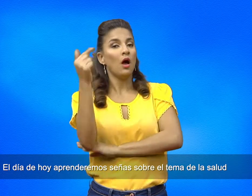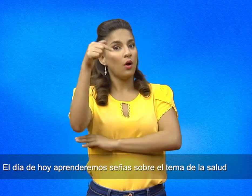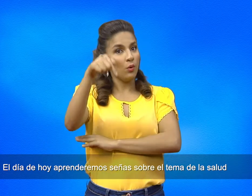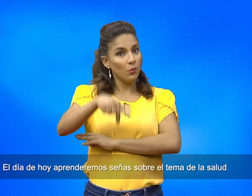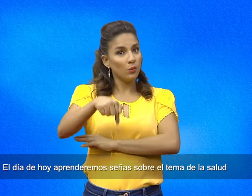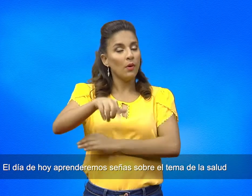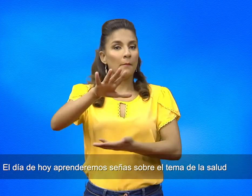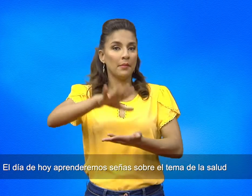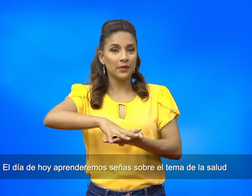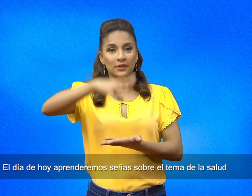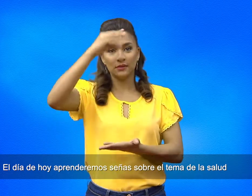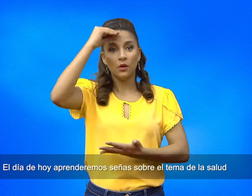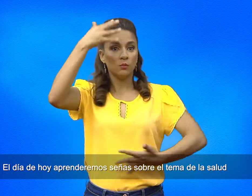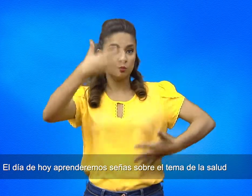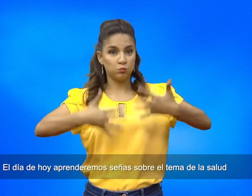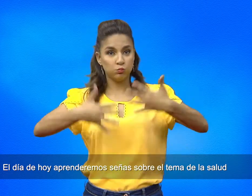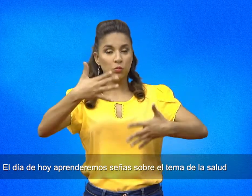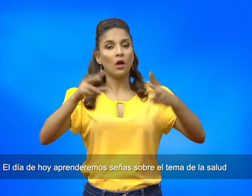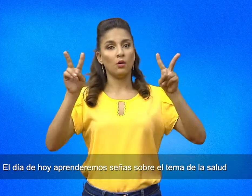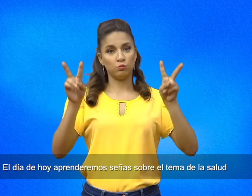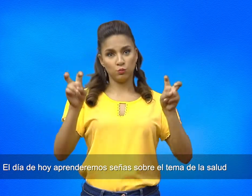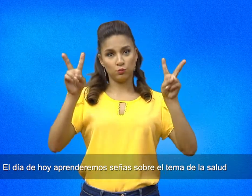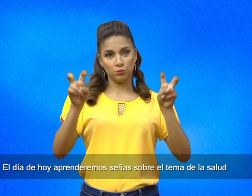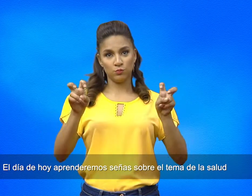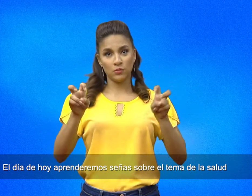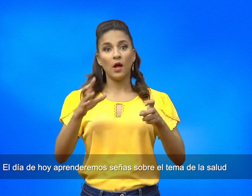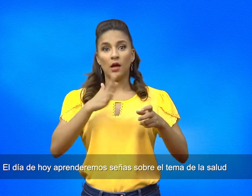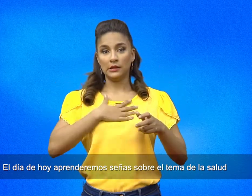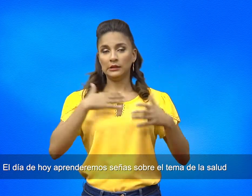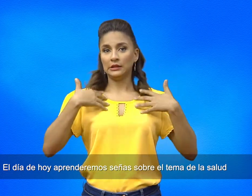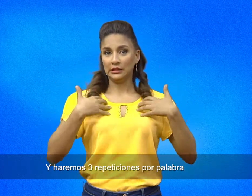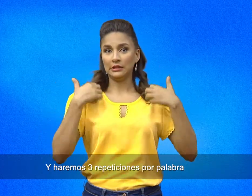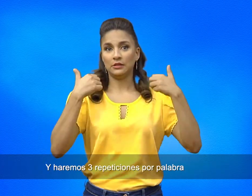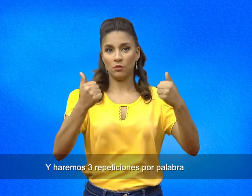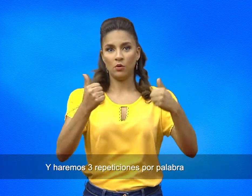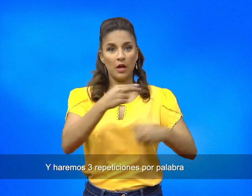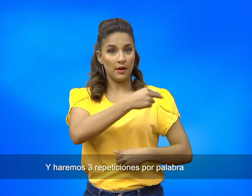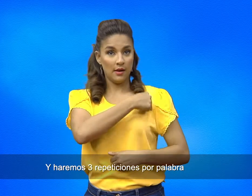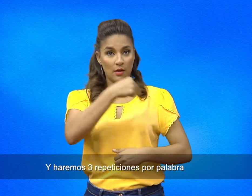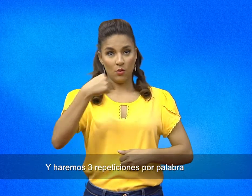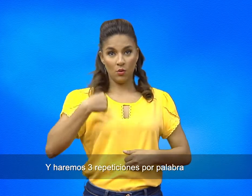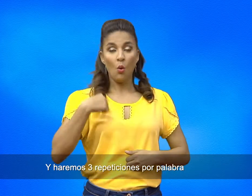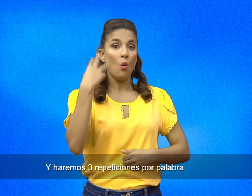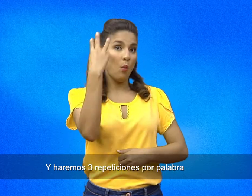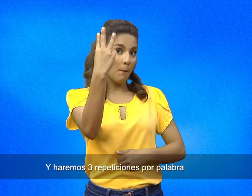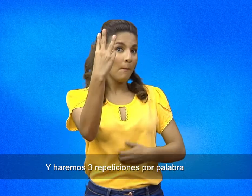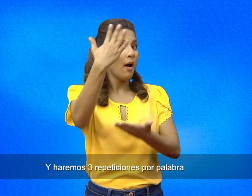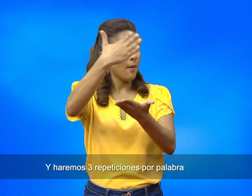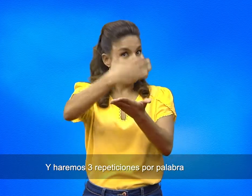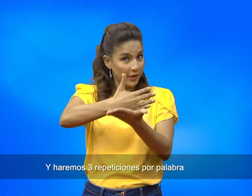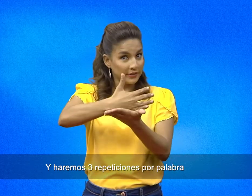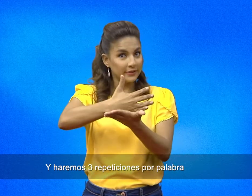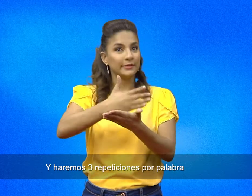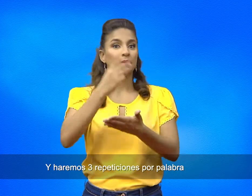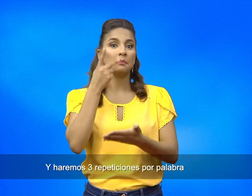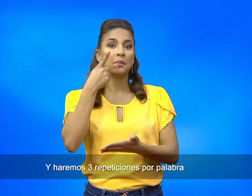día de hoy aprenderemos en a sobre el tema de la salud y haremos tres repeticiones por